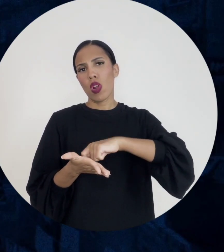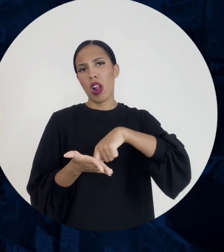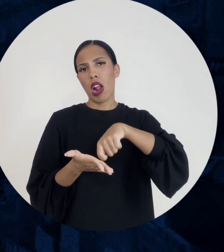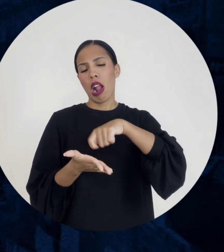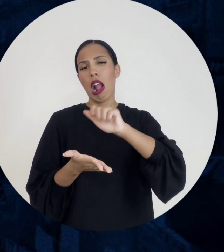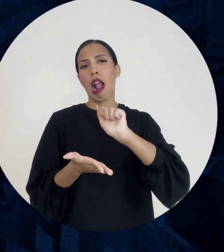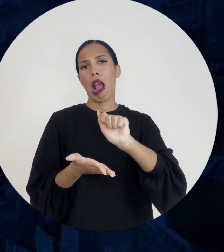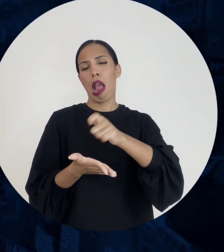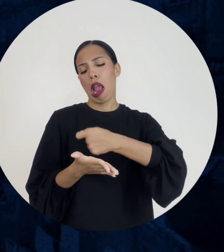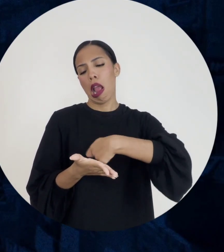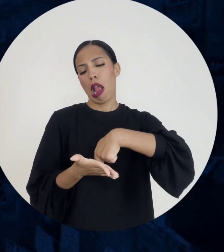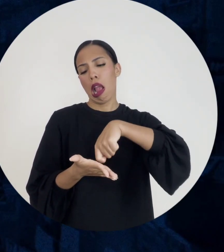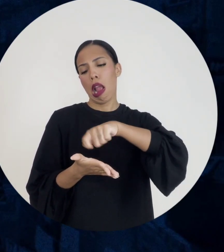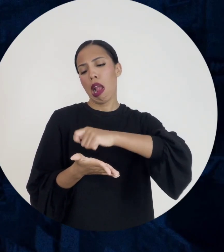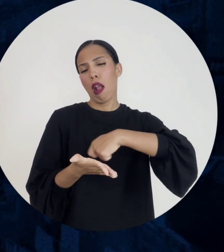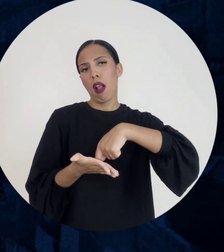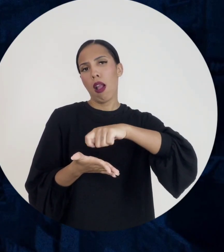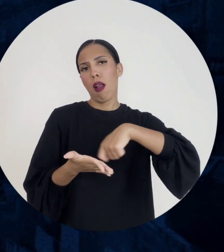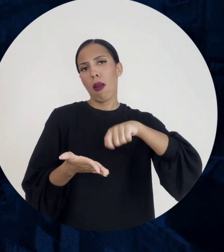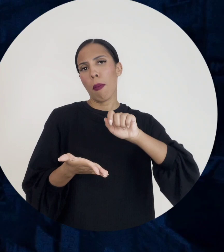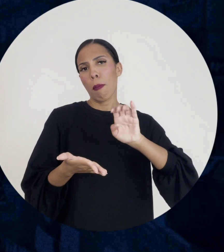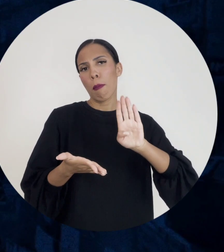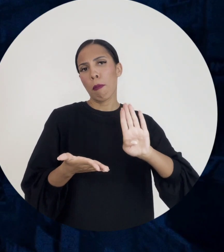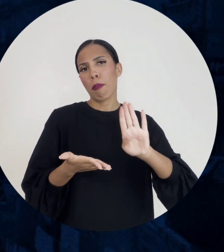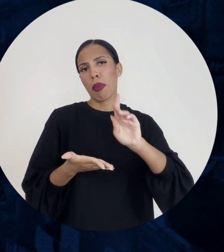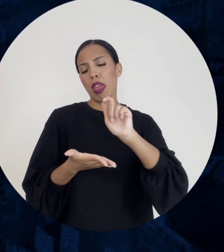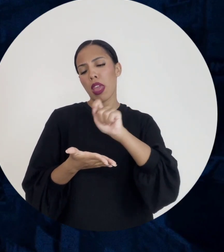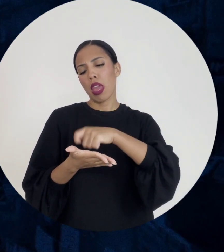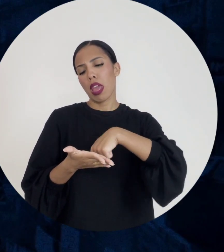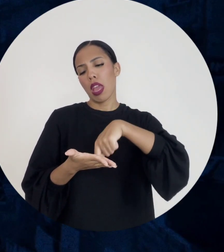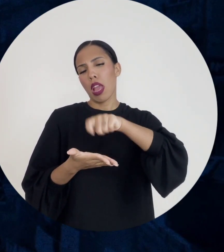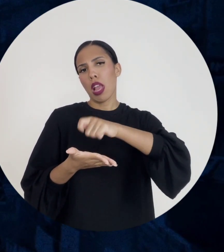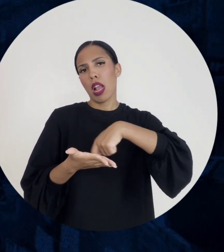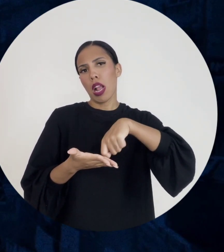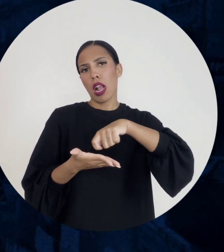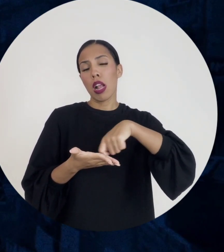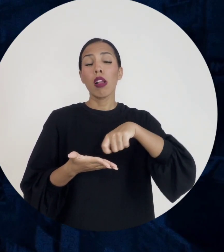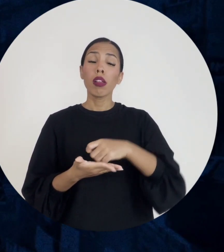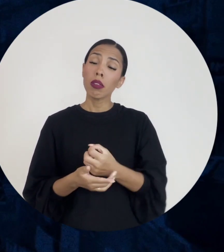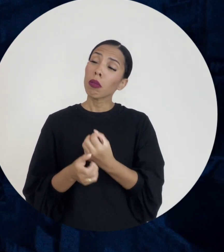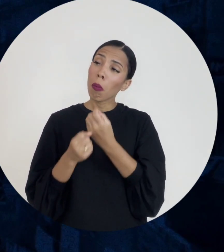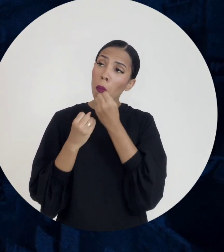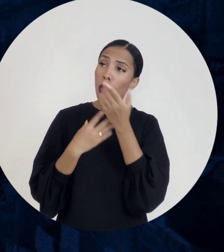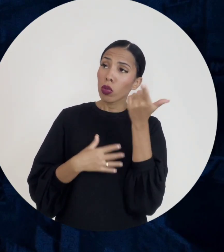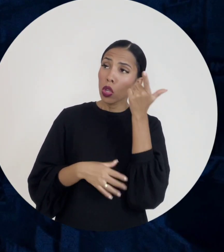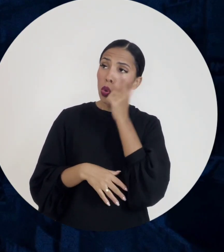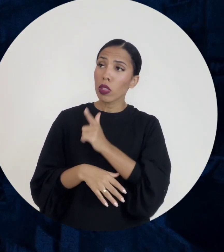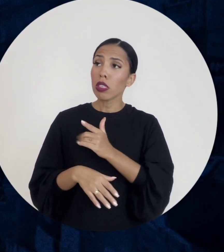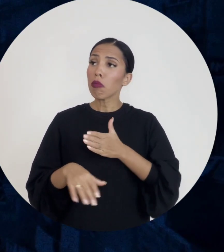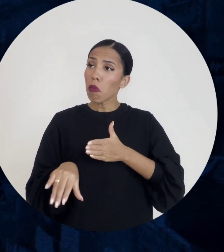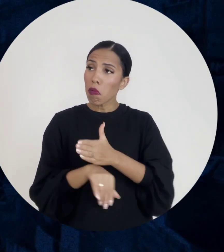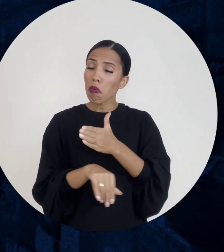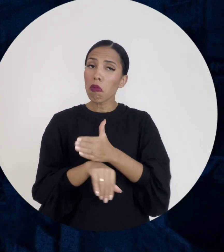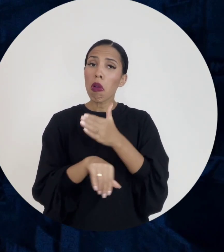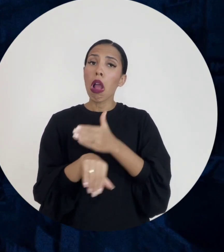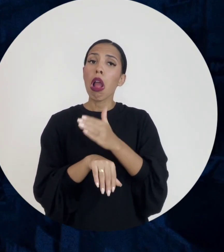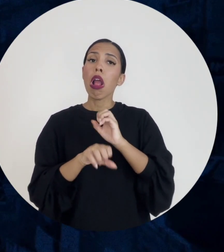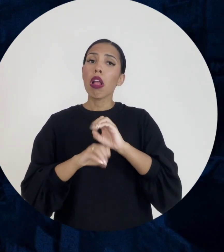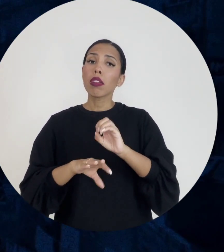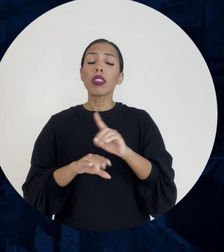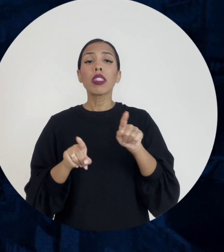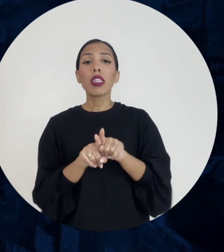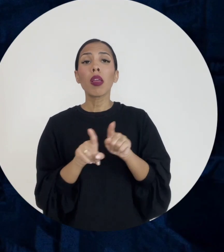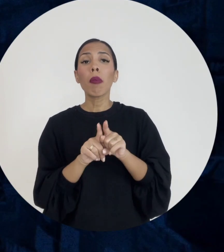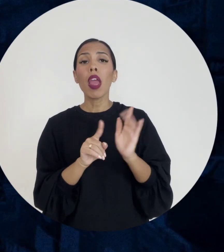esse acesso à educação, porque a senhora trouxe esse conhecimento para a Rocinha, né? Um pouquinho, né?